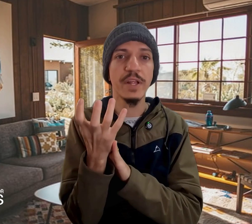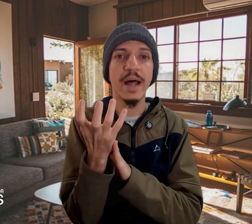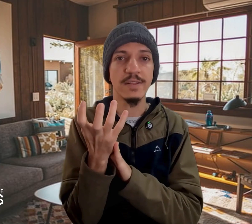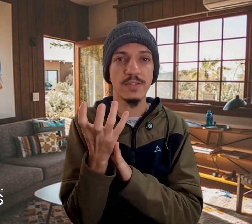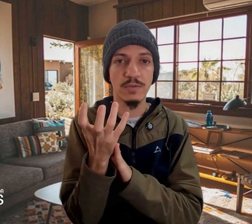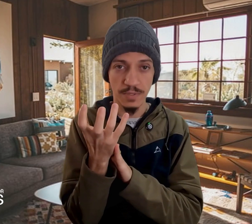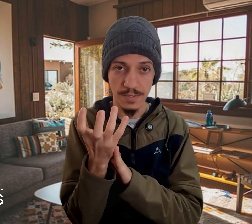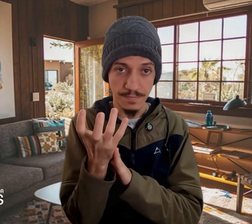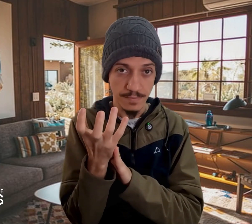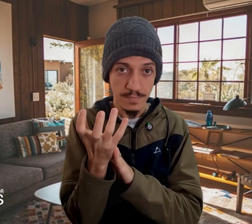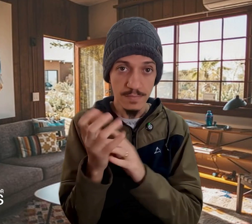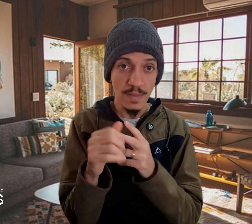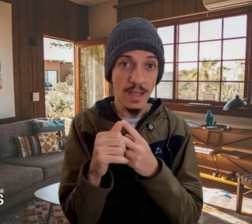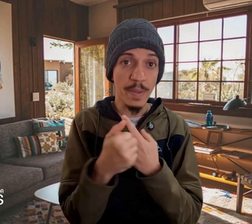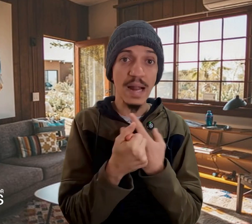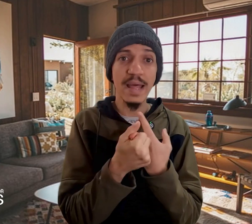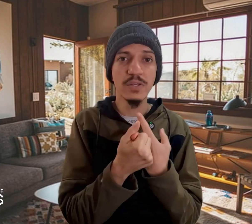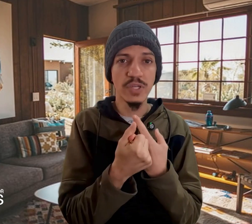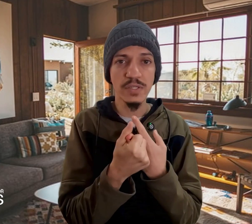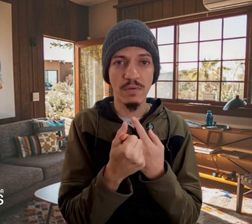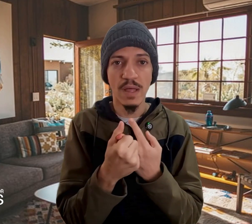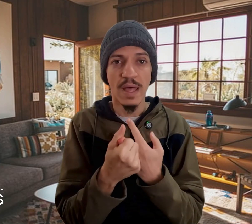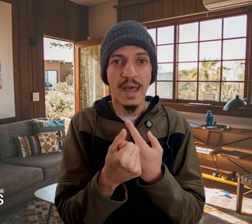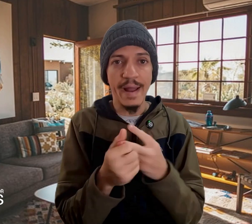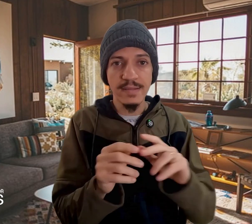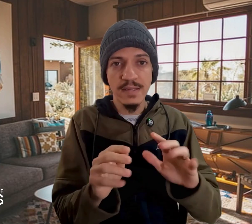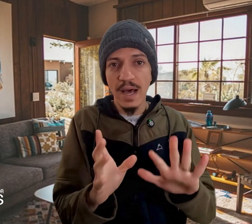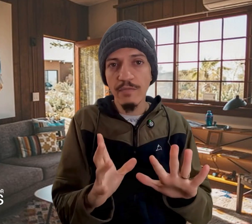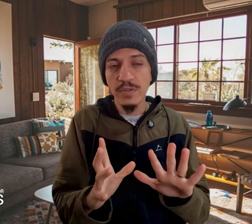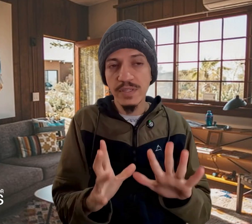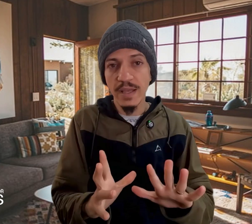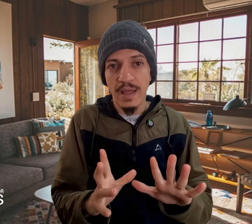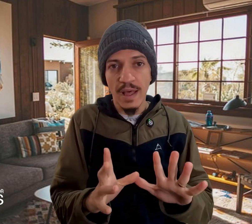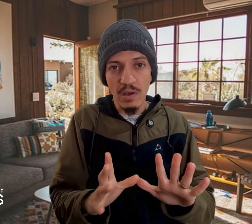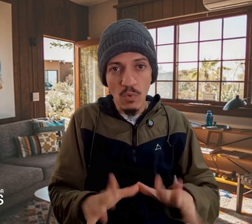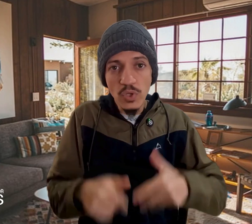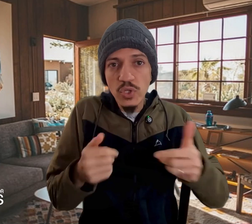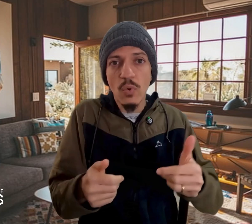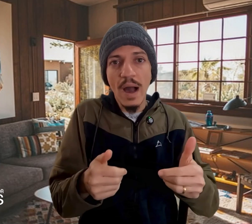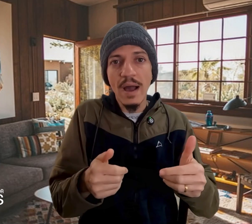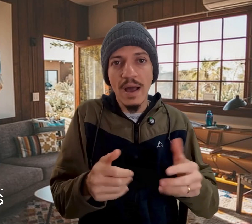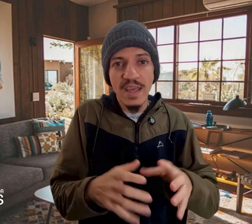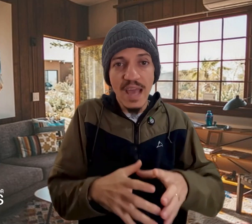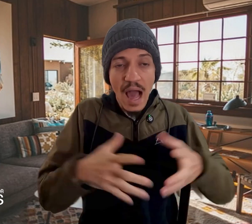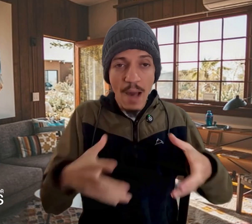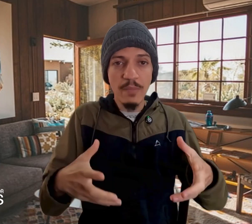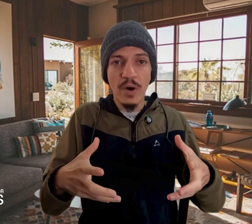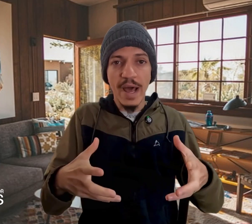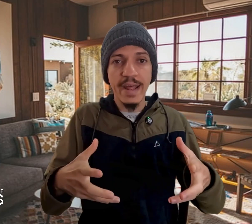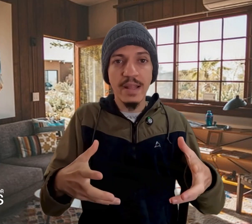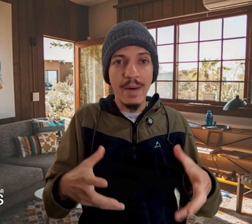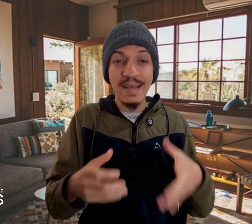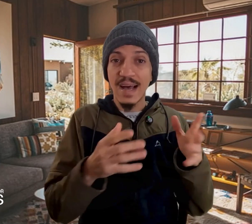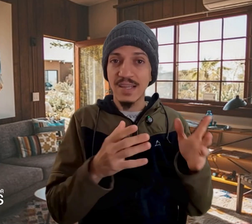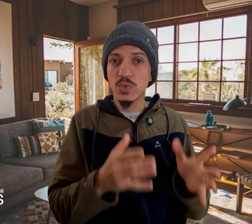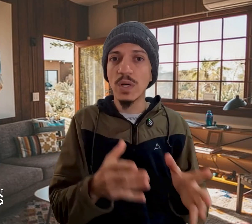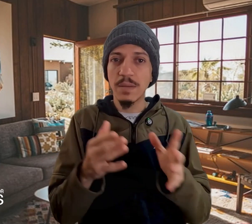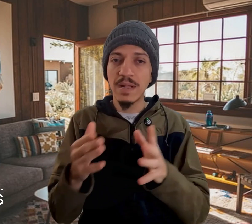comunidades surdas. Para além disso, é necessário você continuar e aprimorar ainda mais as suas habilidades